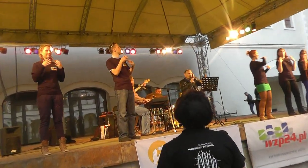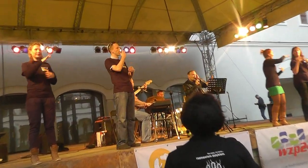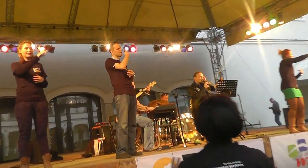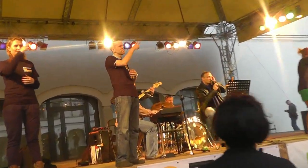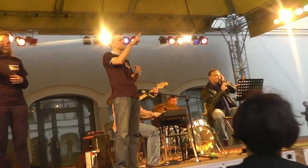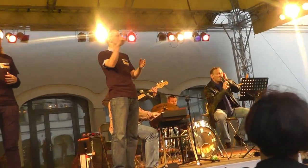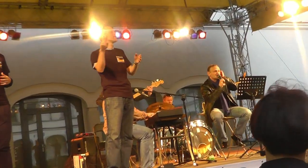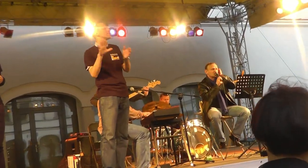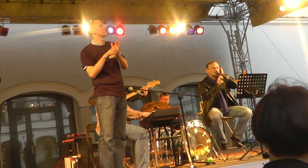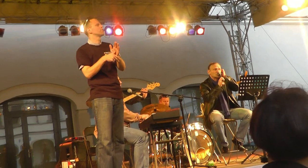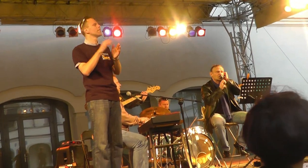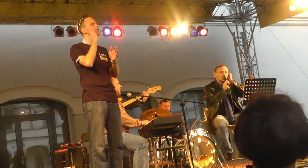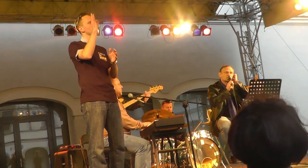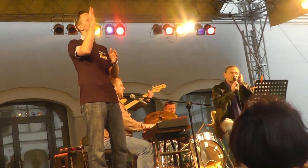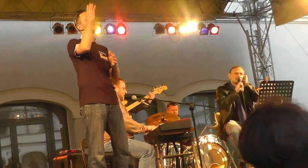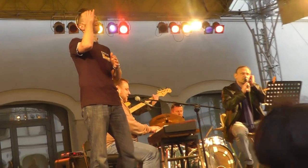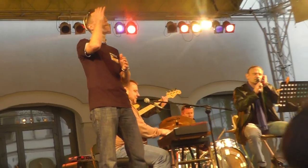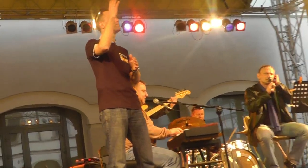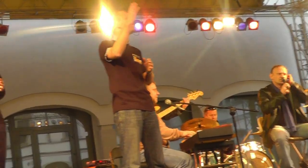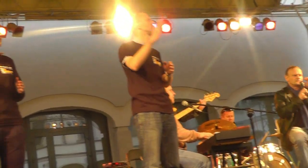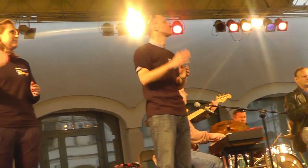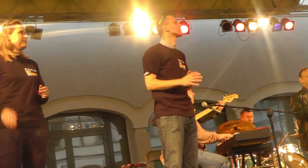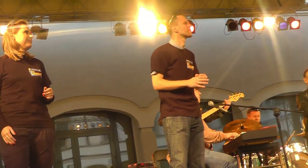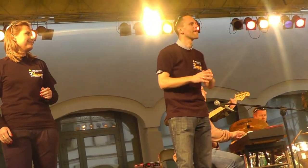dłoni C któ